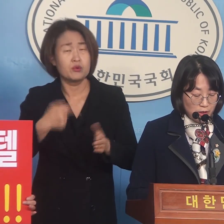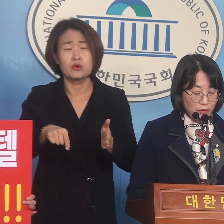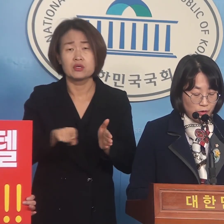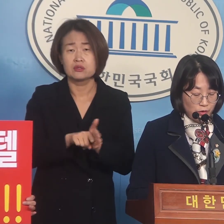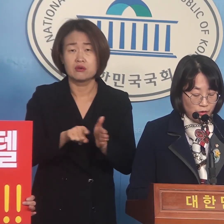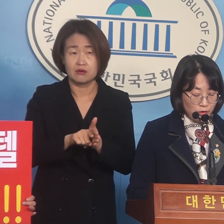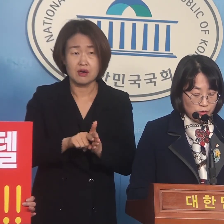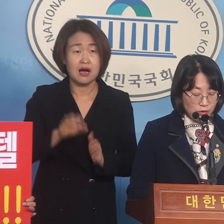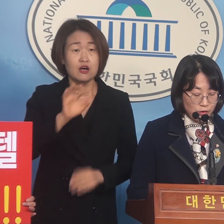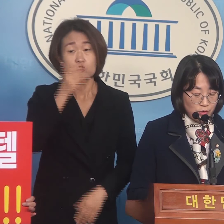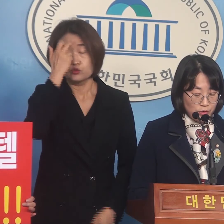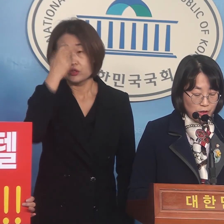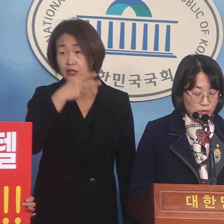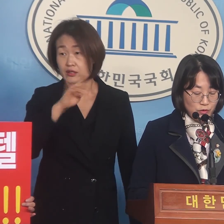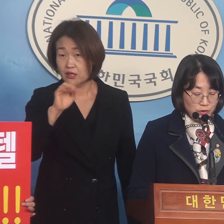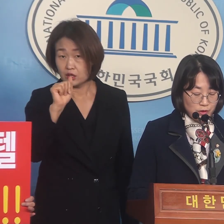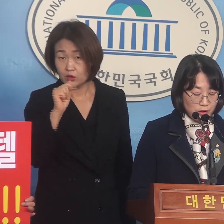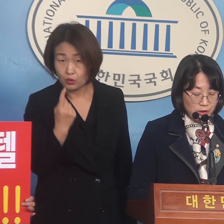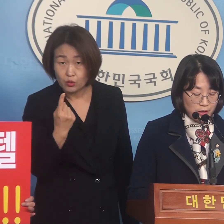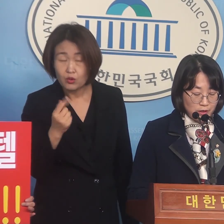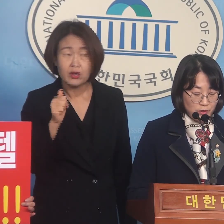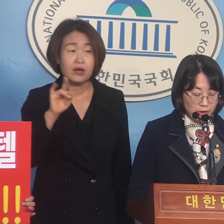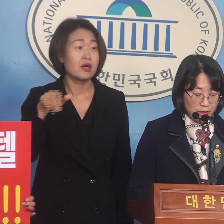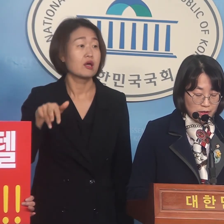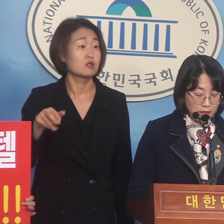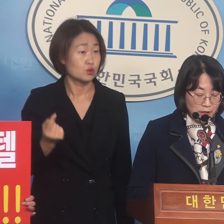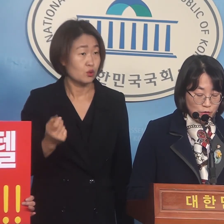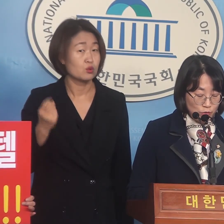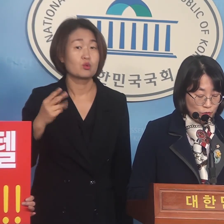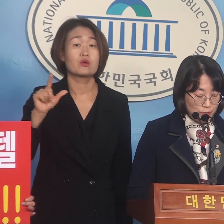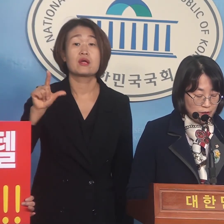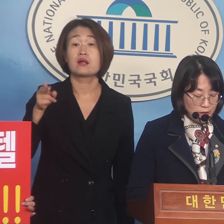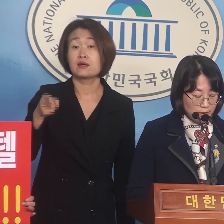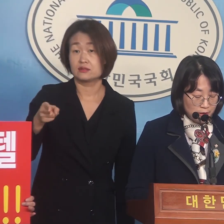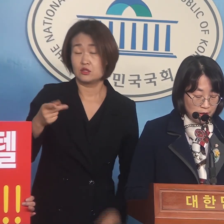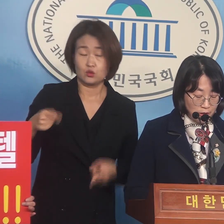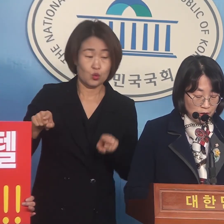안양시장 최대호, 그리고 해조건설, LH 관계자,